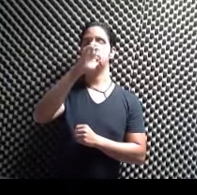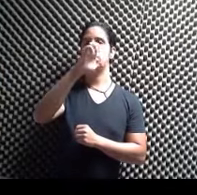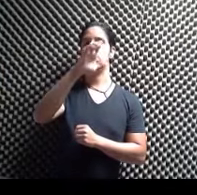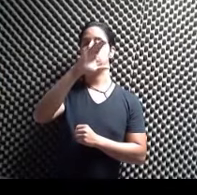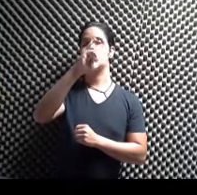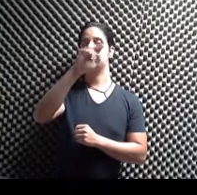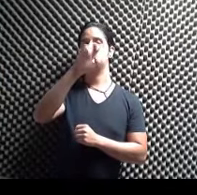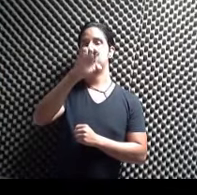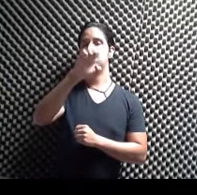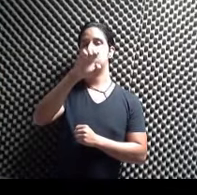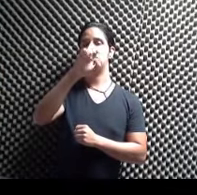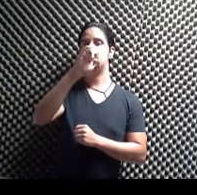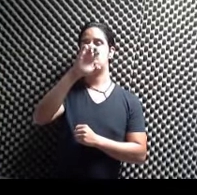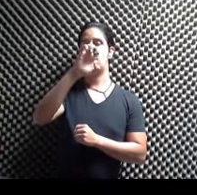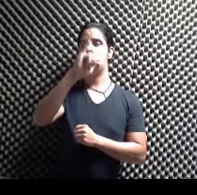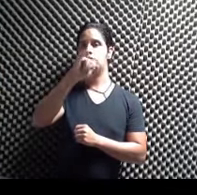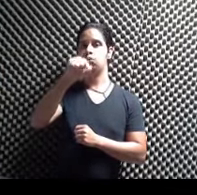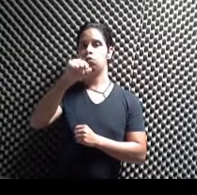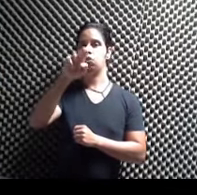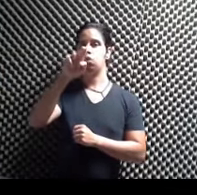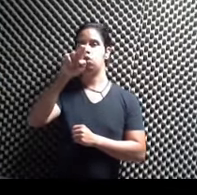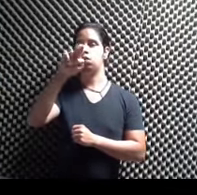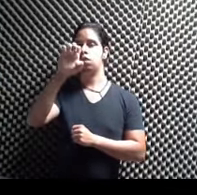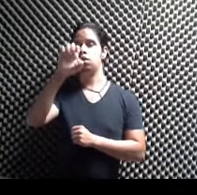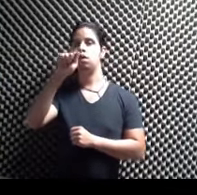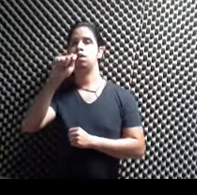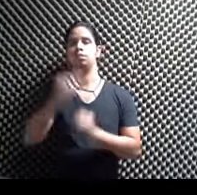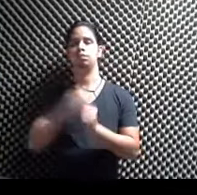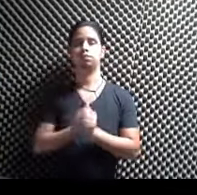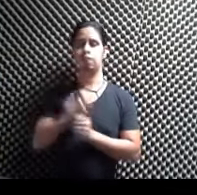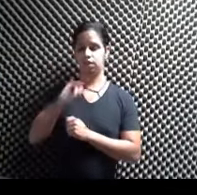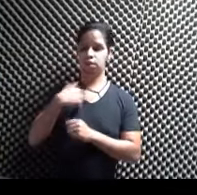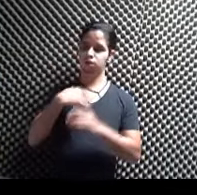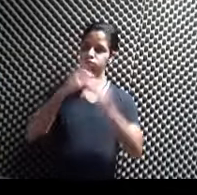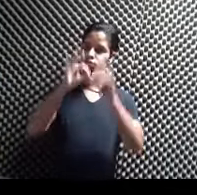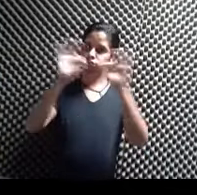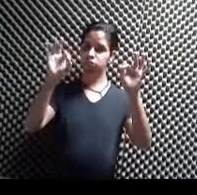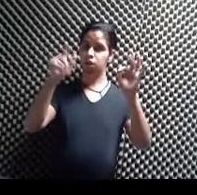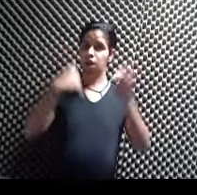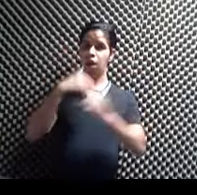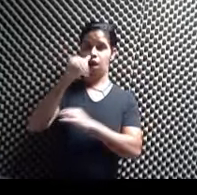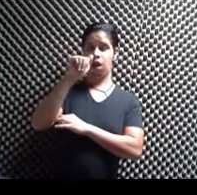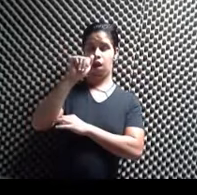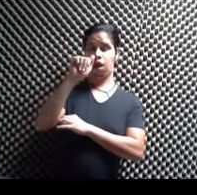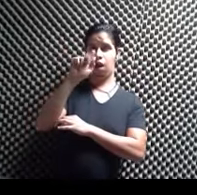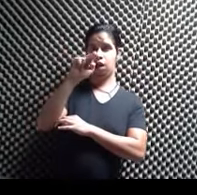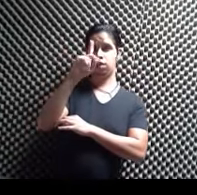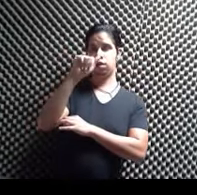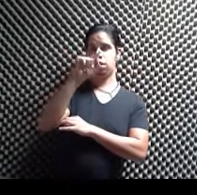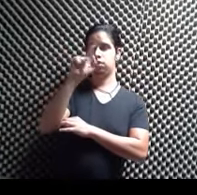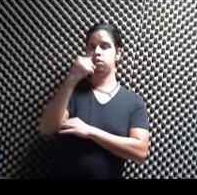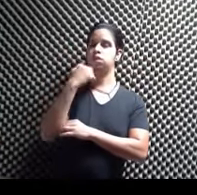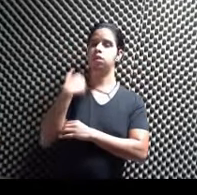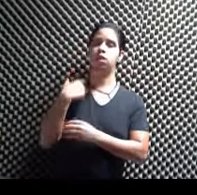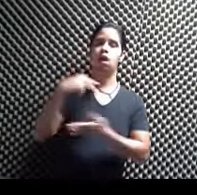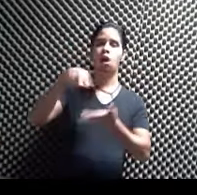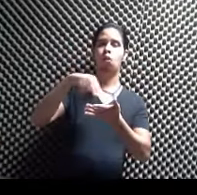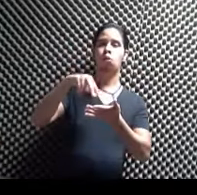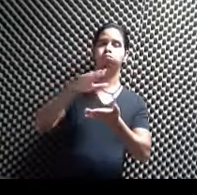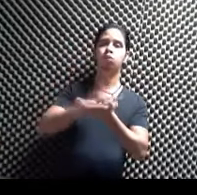festivaldecinepi.net. I don't know. Ahí se la dejo. Ok, pues sí. Yo digo rapidito. Esa es la dirección. Que Andanza, su escuela de baile, tiene la matrícula abierta desde